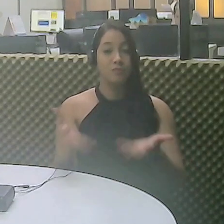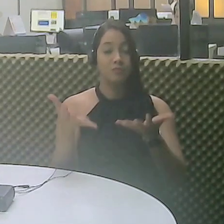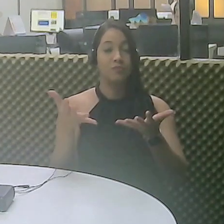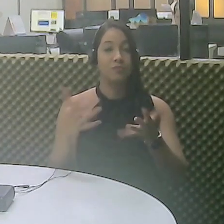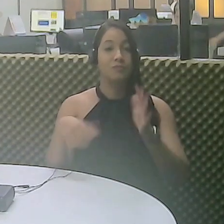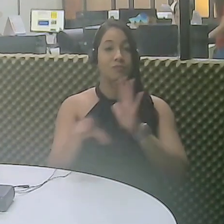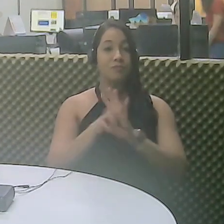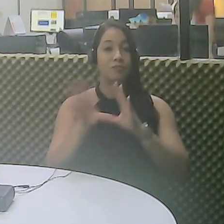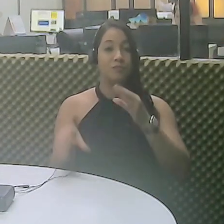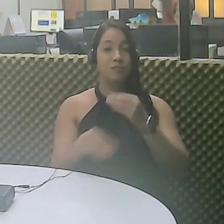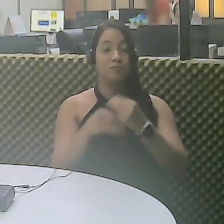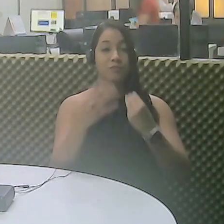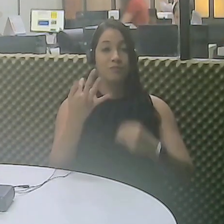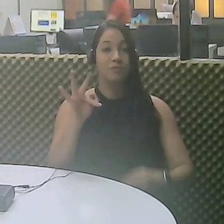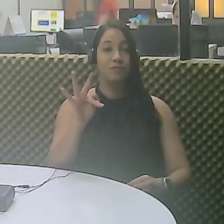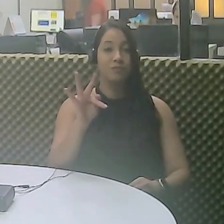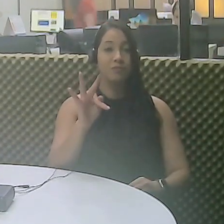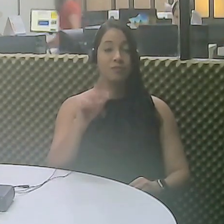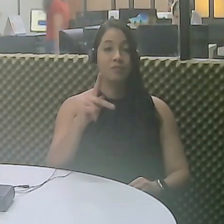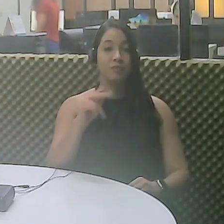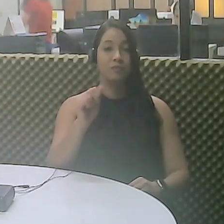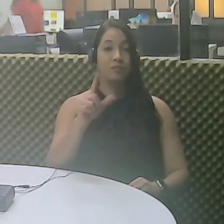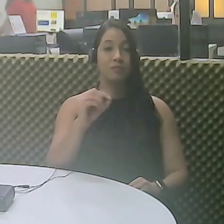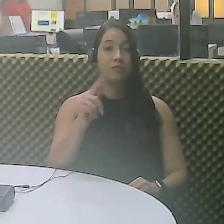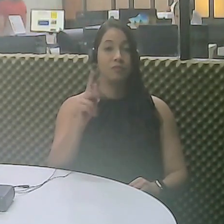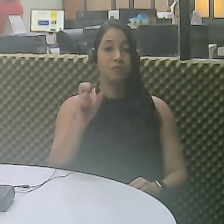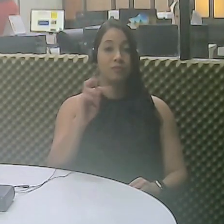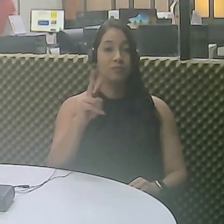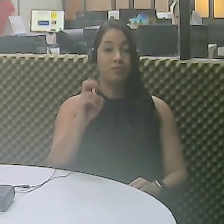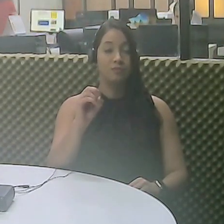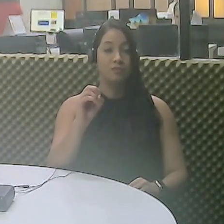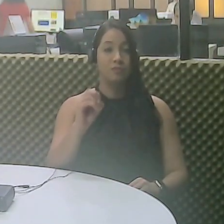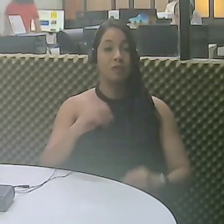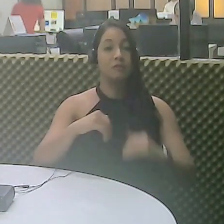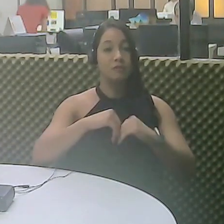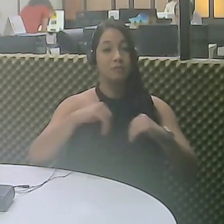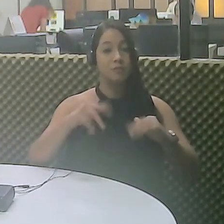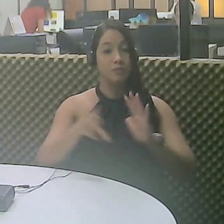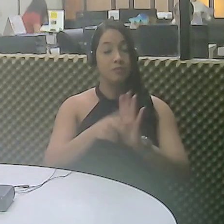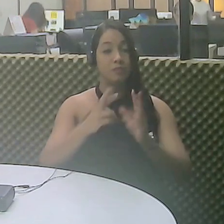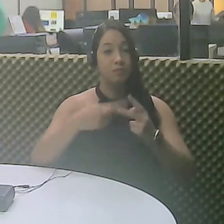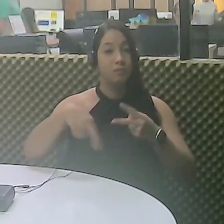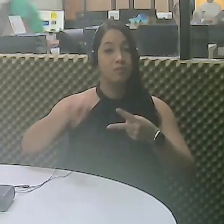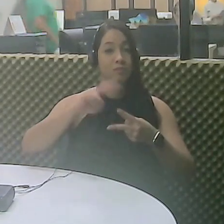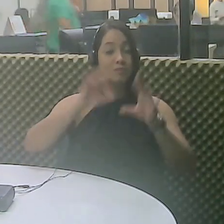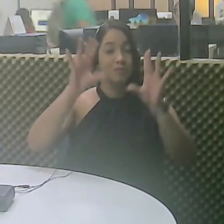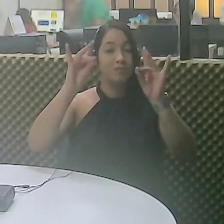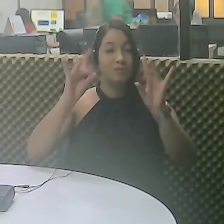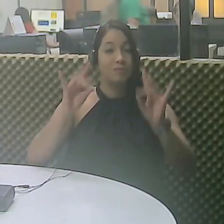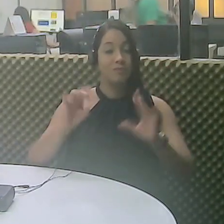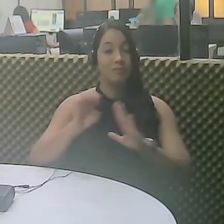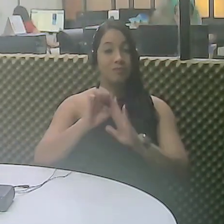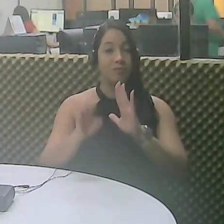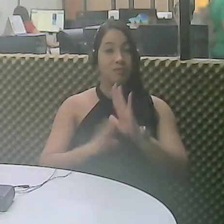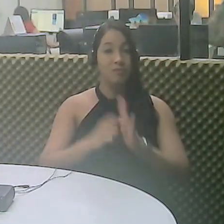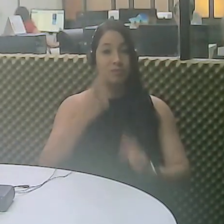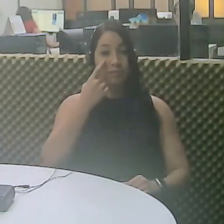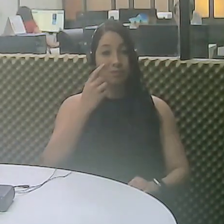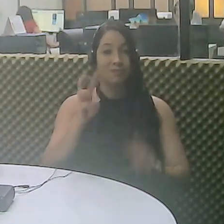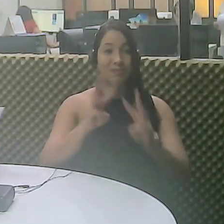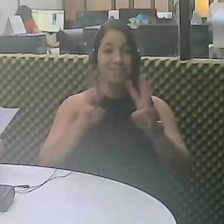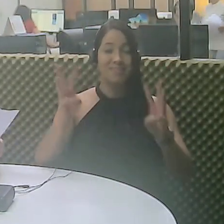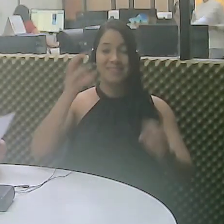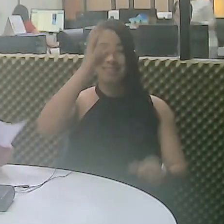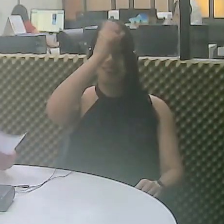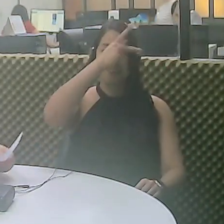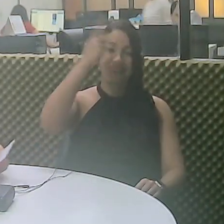Lei Complementar Federal, chamada de Lei Paulo Gustavo, traz essa separação dos recursos. Mais detalhes sobre os editais você confere no